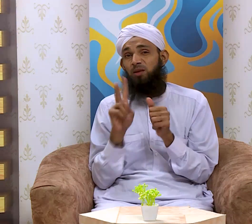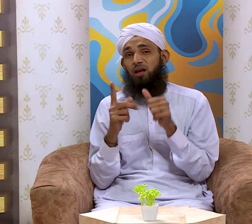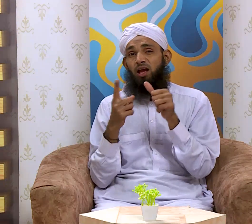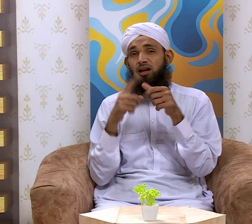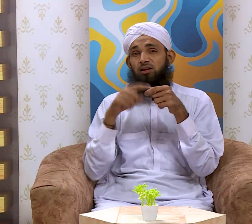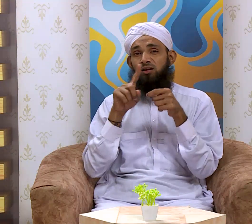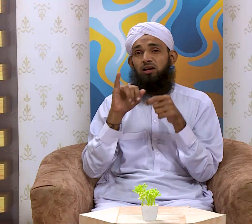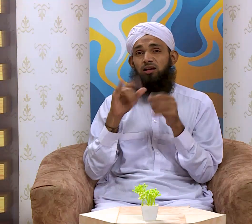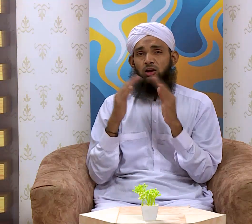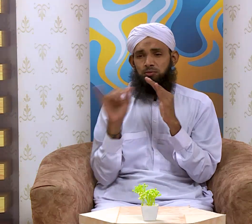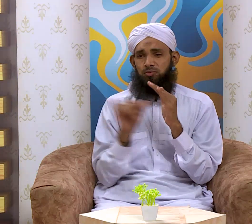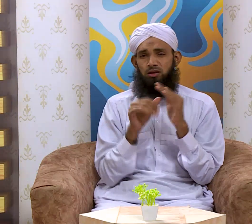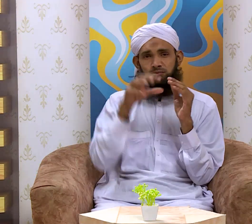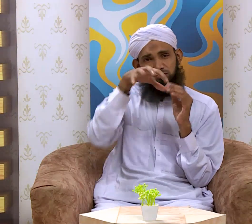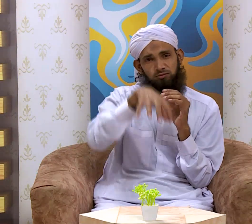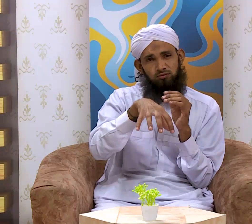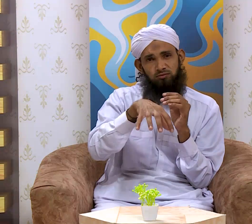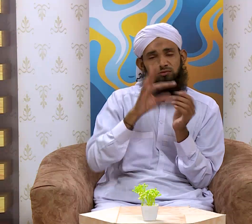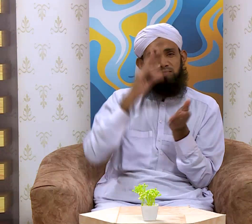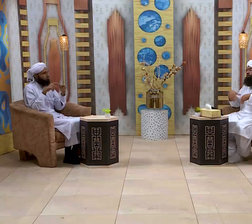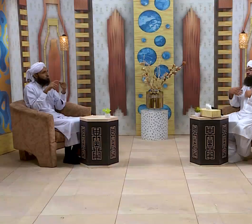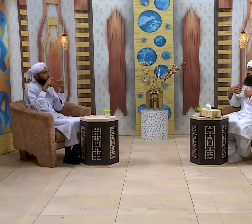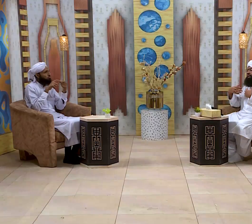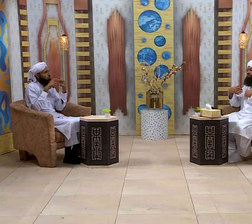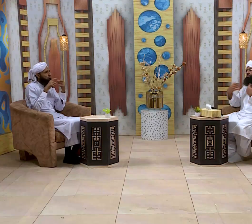وآلہ وبارک وسلم اسے دیکھتے جاتے، اور کفار